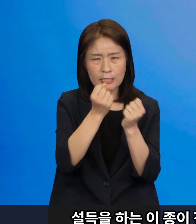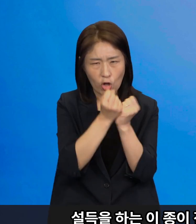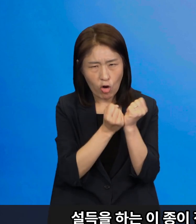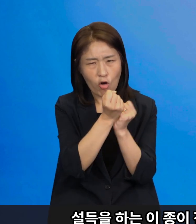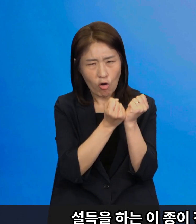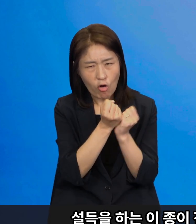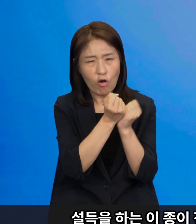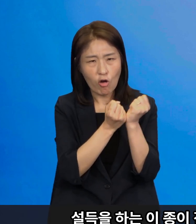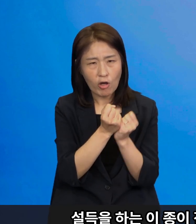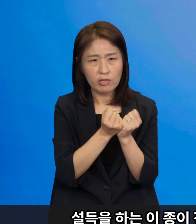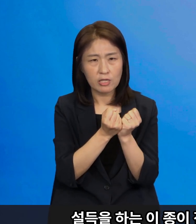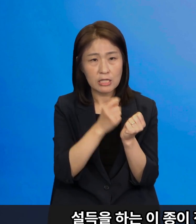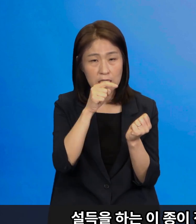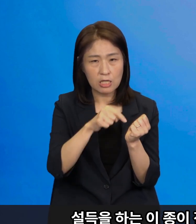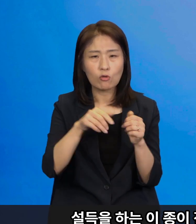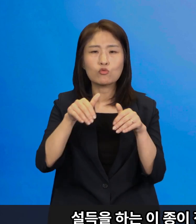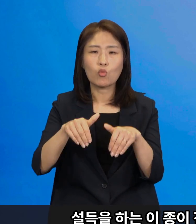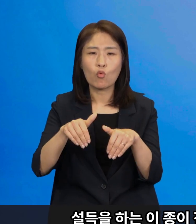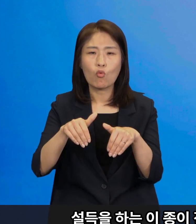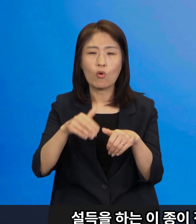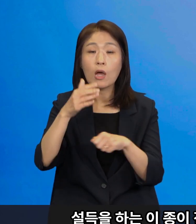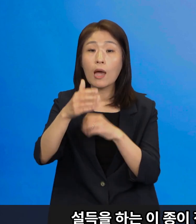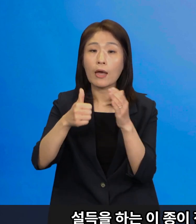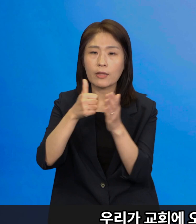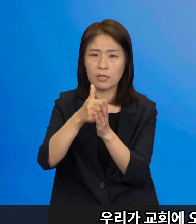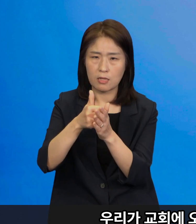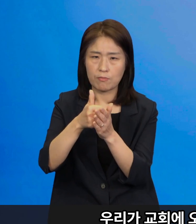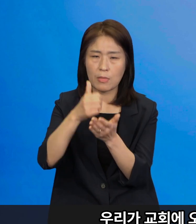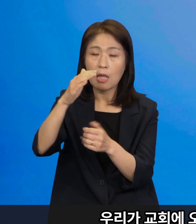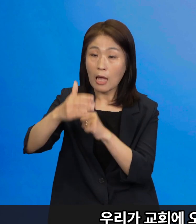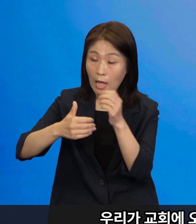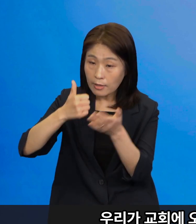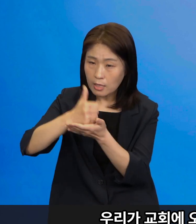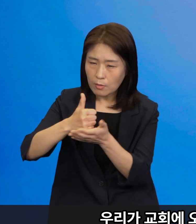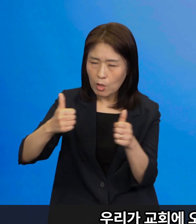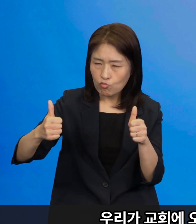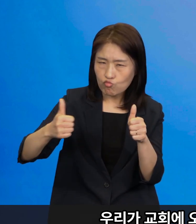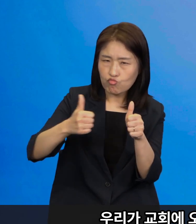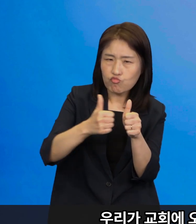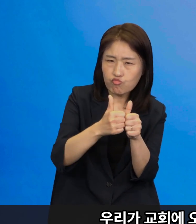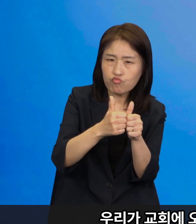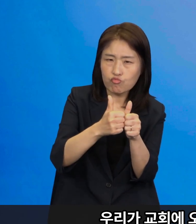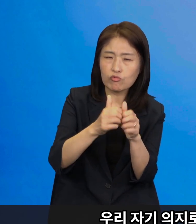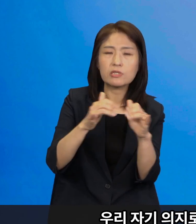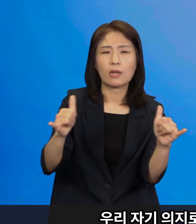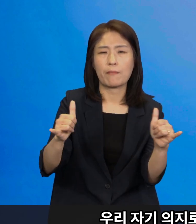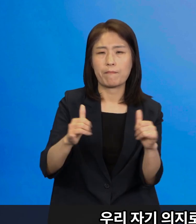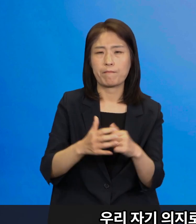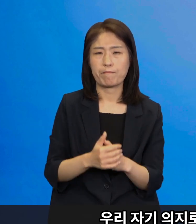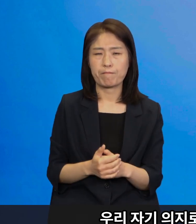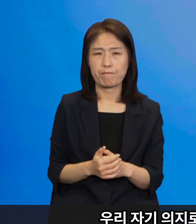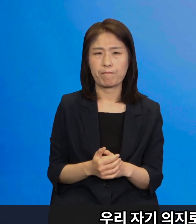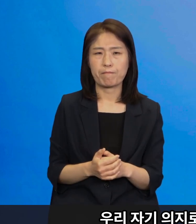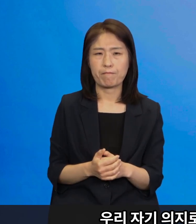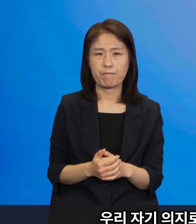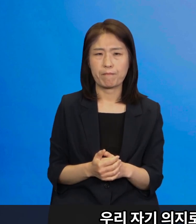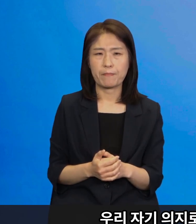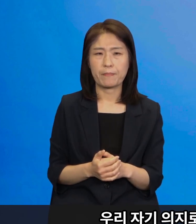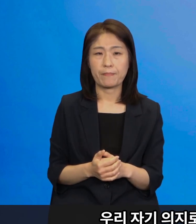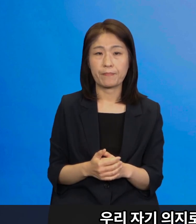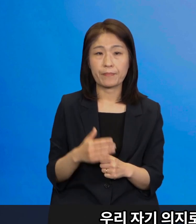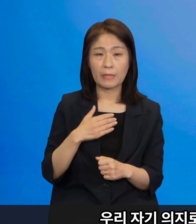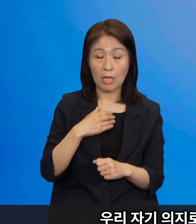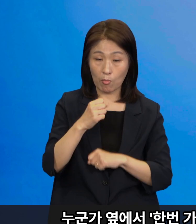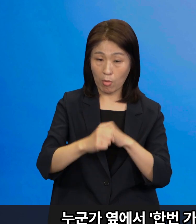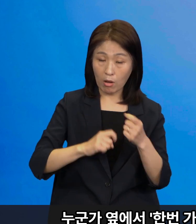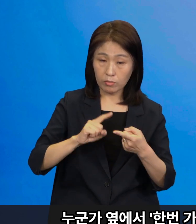종이 정말 하나님이 붙여준 사람입니다. 우리가 교회에 오게 될 때 한번 생각해 보세요. 우리 자기 의지로 온 사람 별로